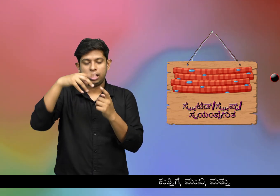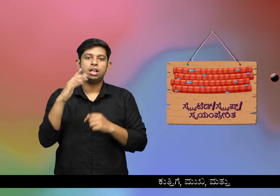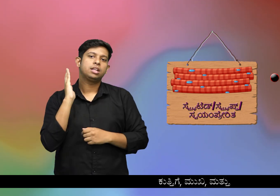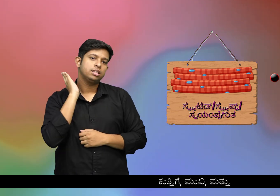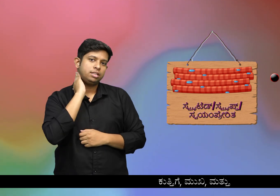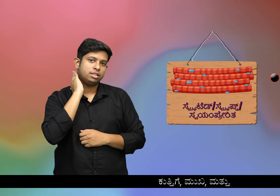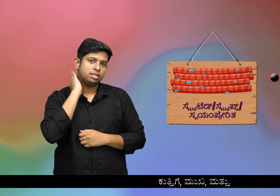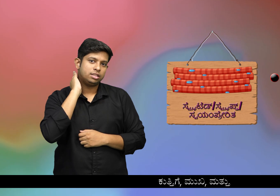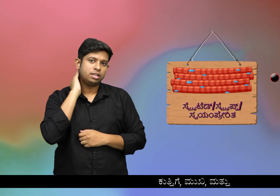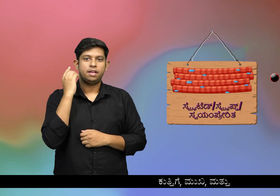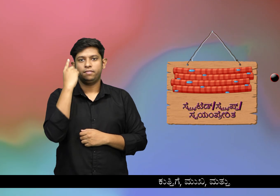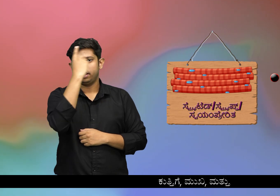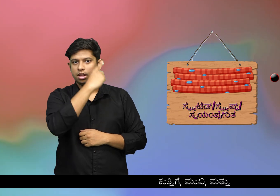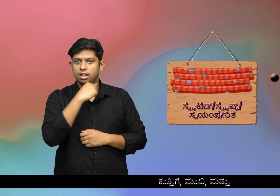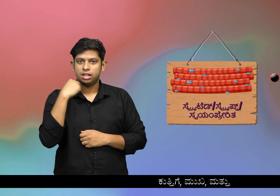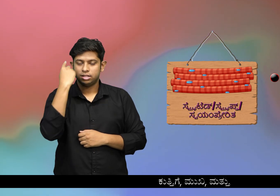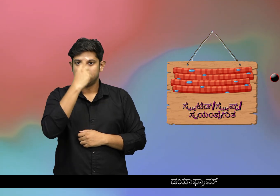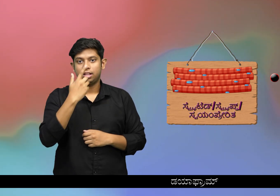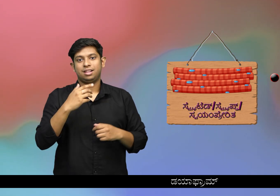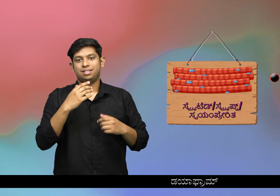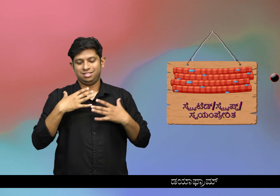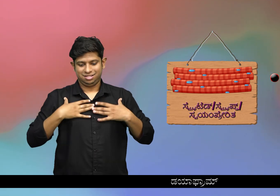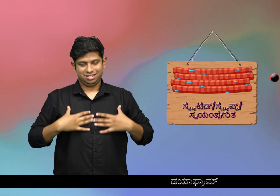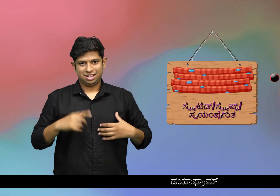ಕುತ್ತಿಗೆ, ಮುಖ ಮತ್ತು ಡಯಾಫ್ರಾಮ್.